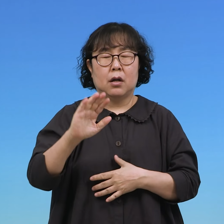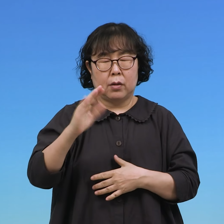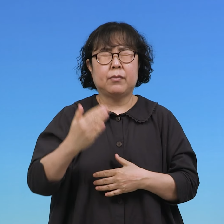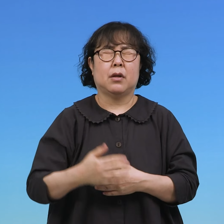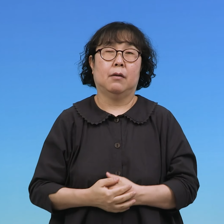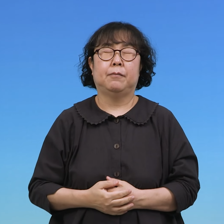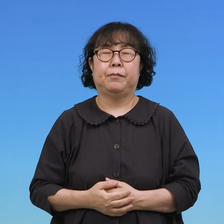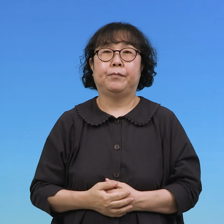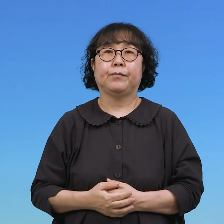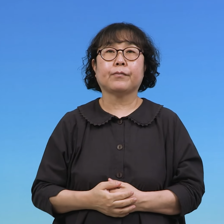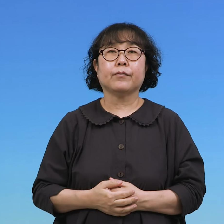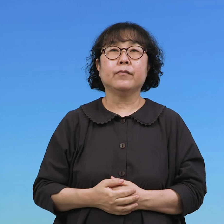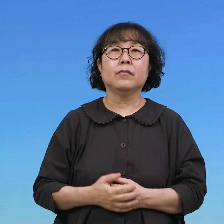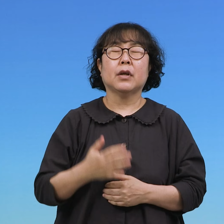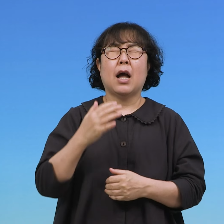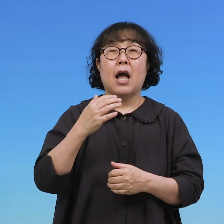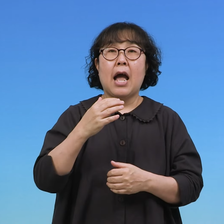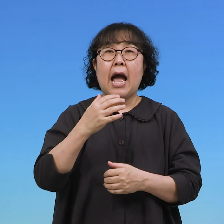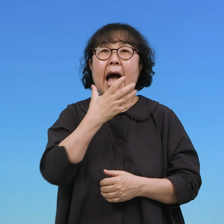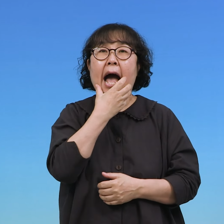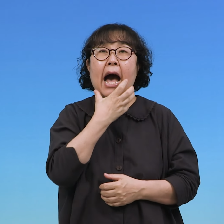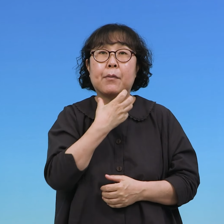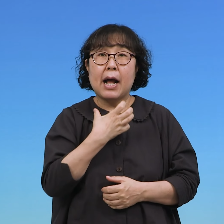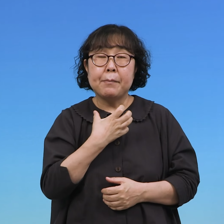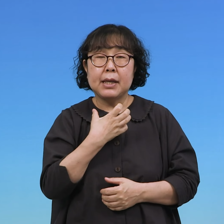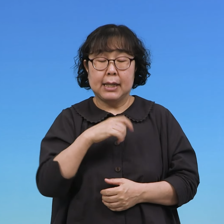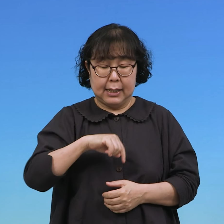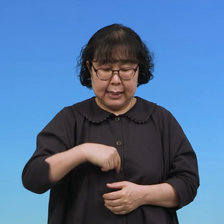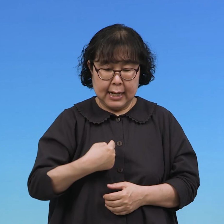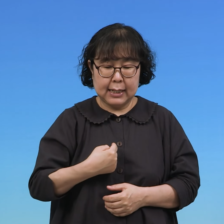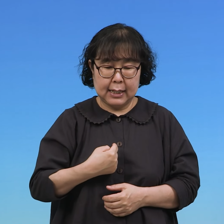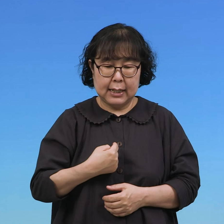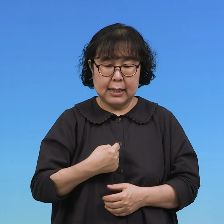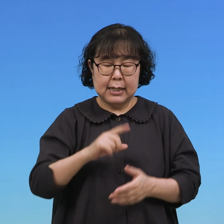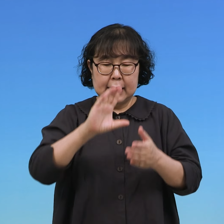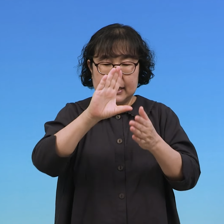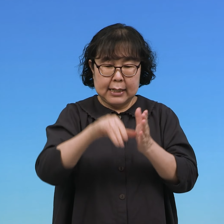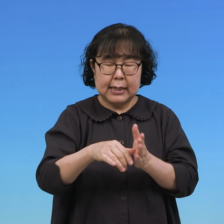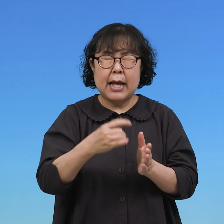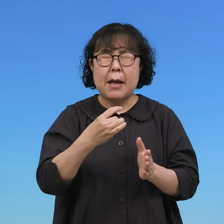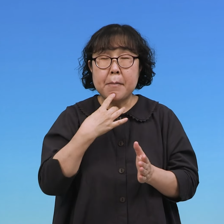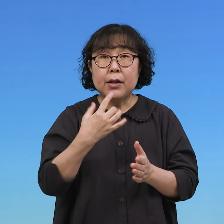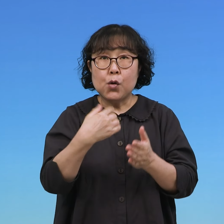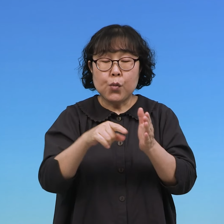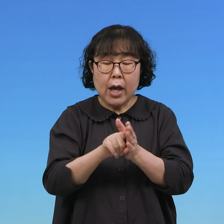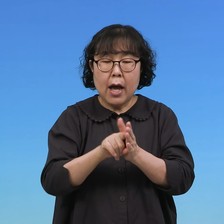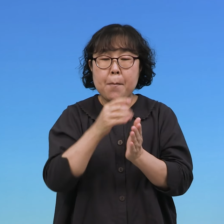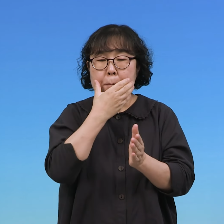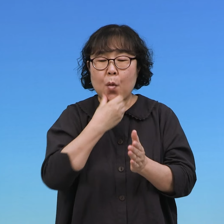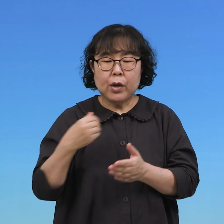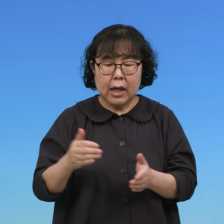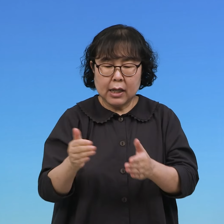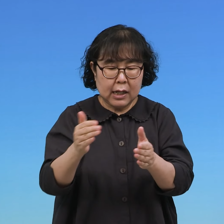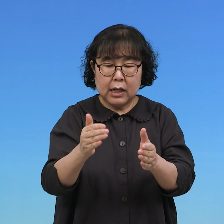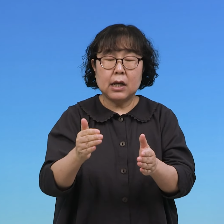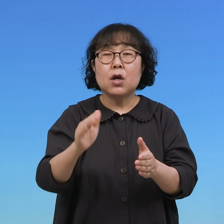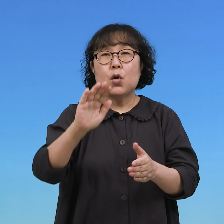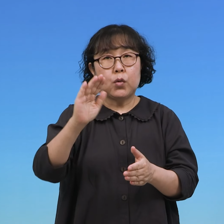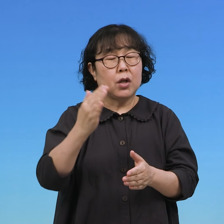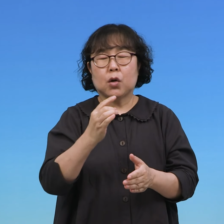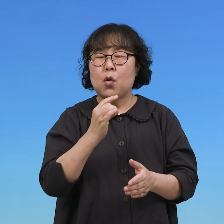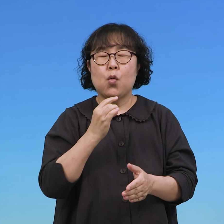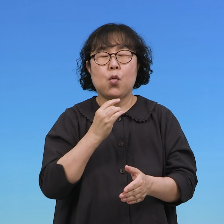여러분, 하나님께서는 아브라함이 자기 당대, 자기 시대만을 위한 복의 통로가 되는 걸 원치 않으시고,